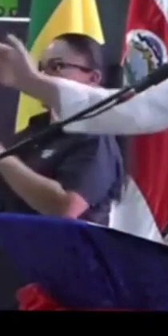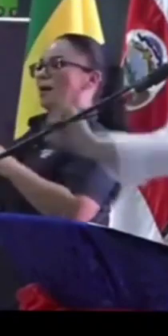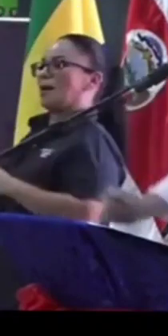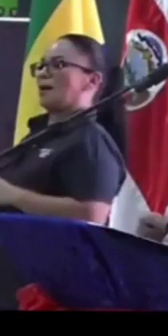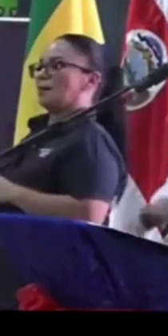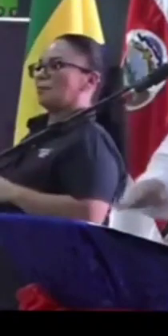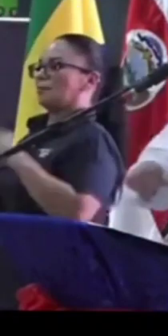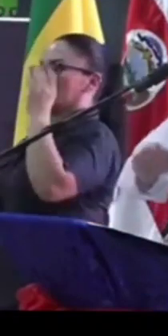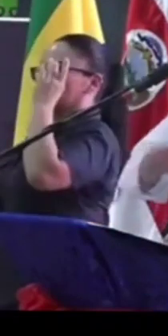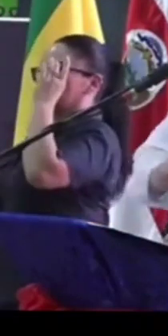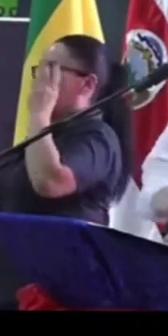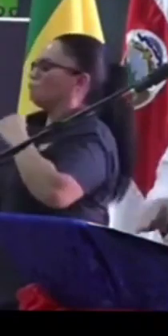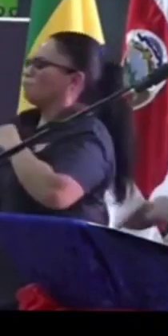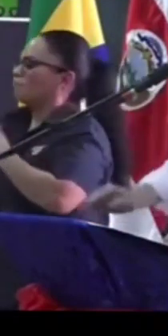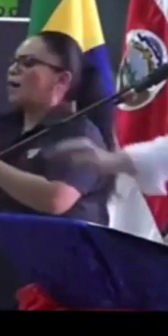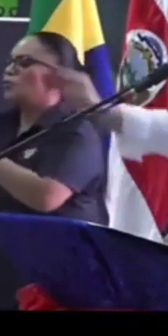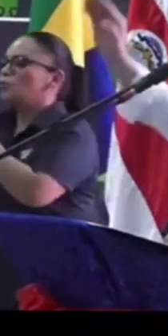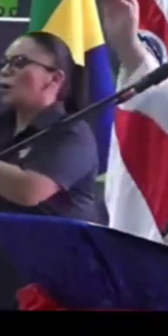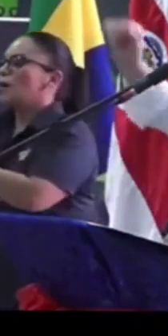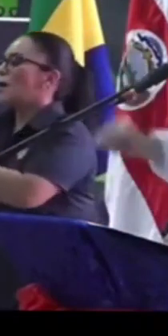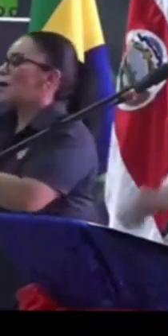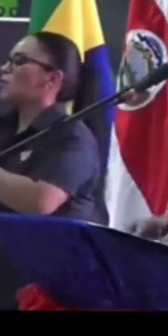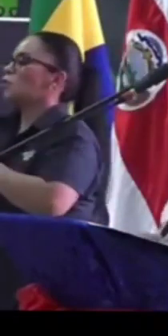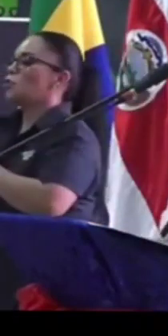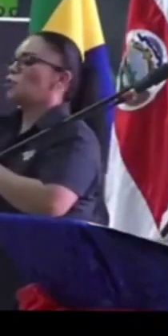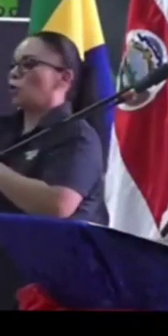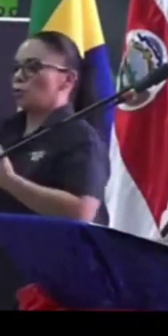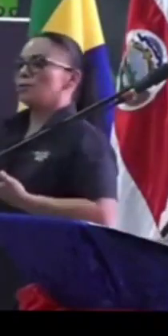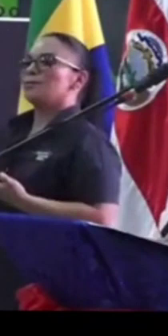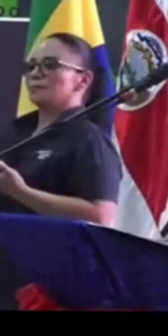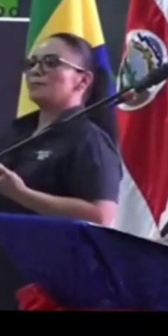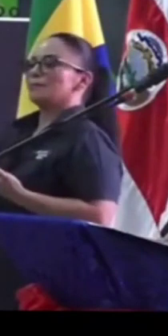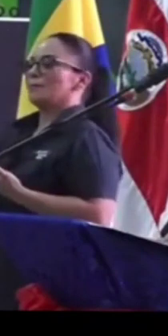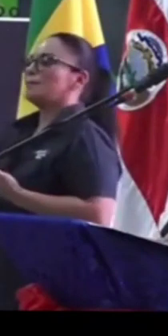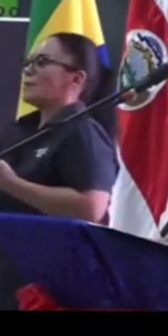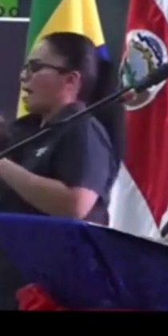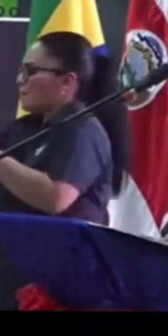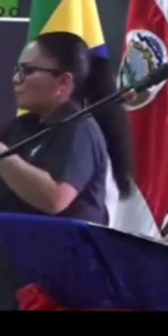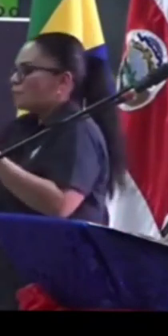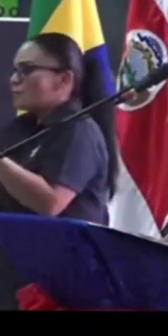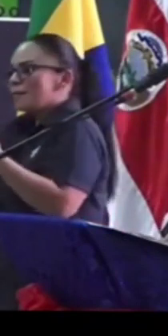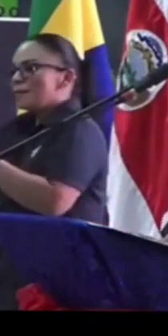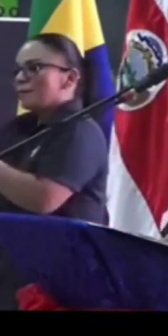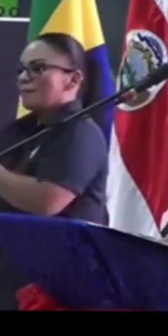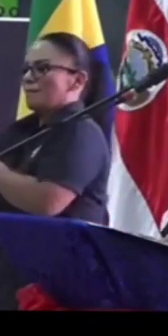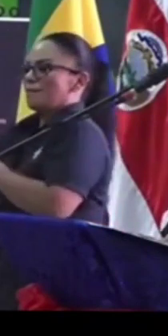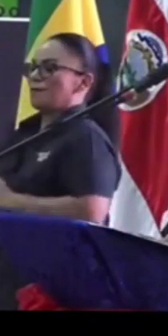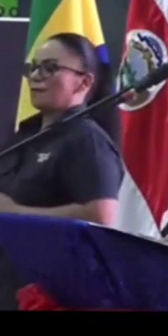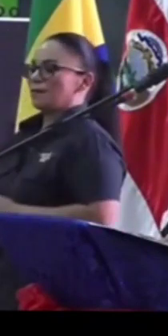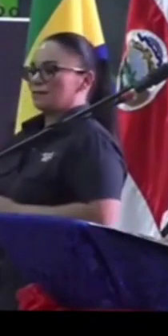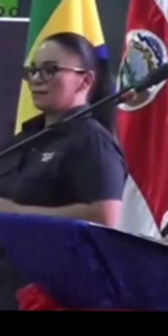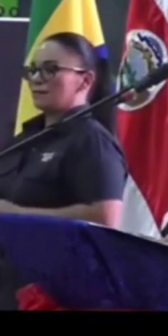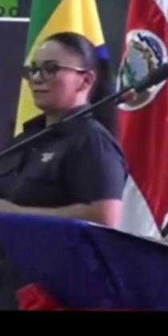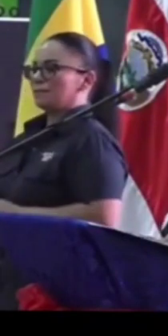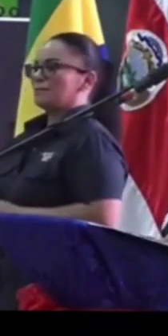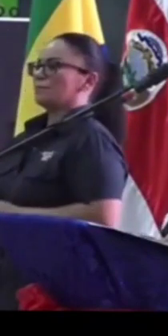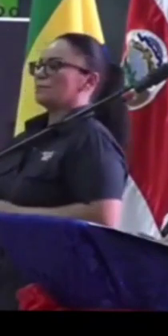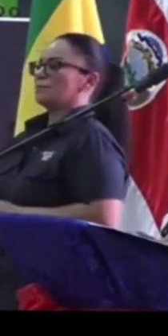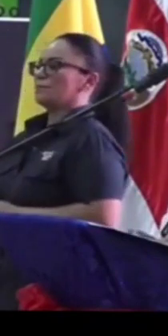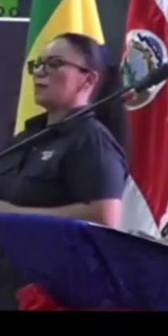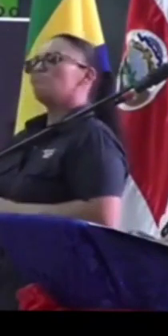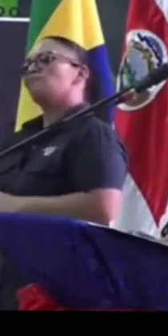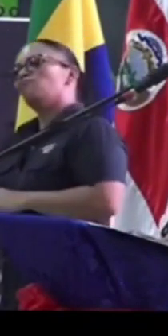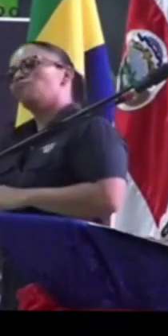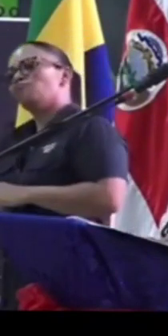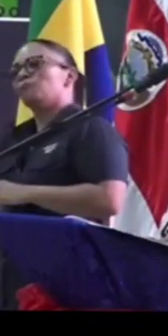la mano a los cantones donde hay alcaldes que sí quieren trabajar llamarle a la asamblea